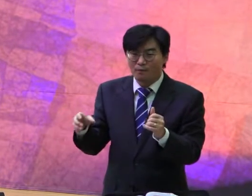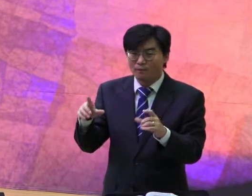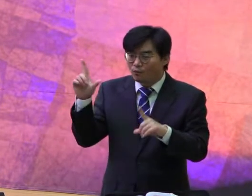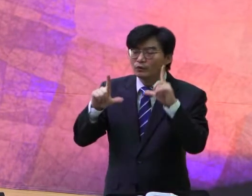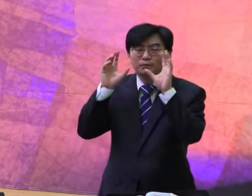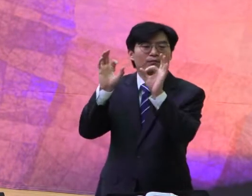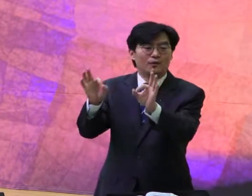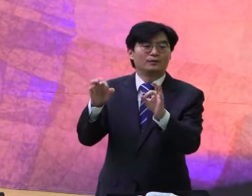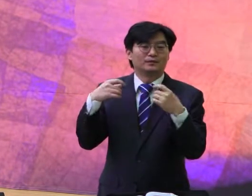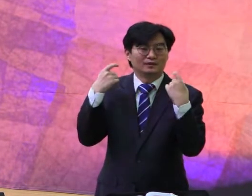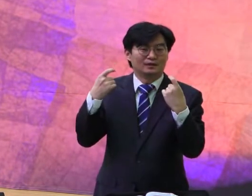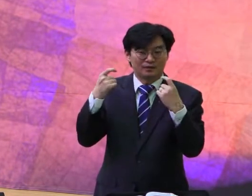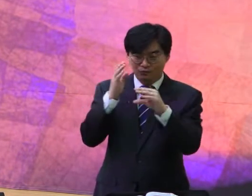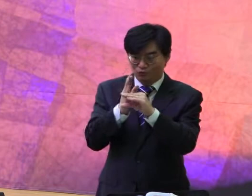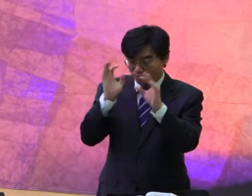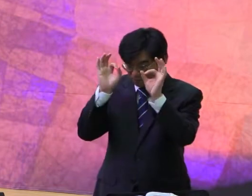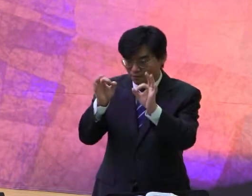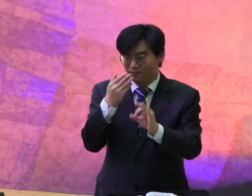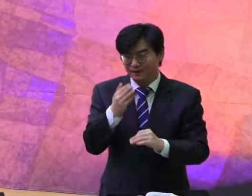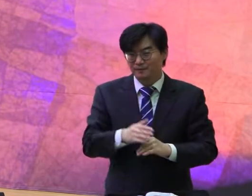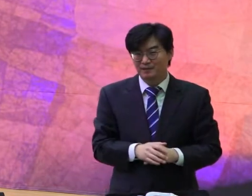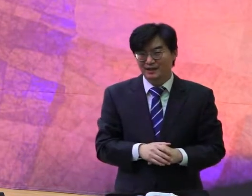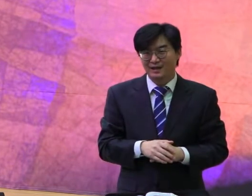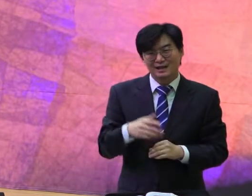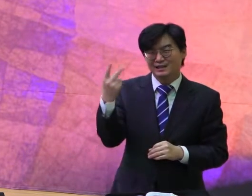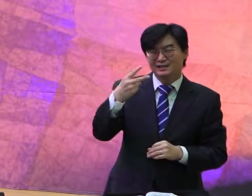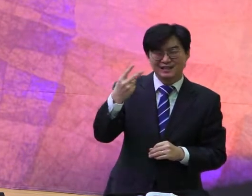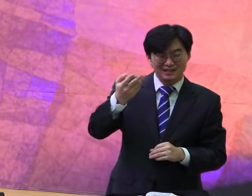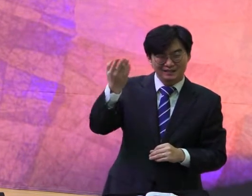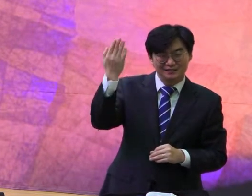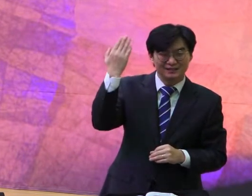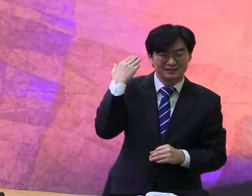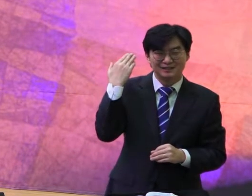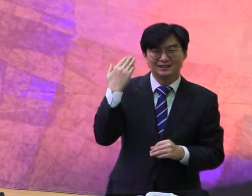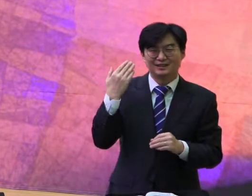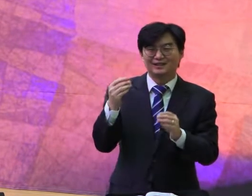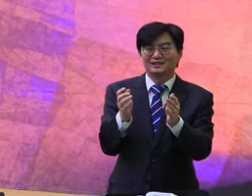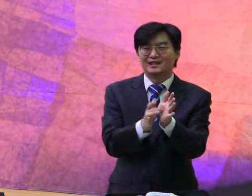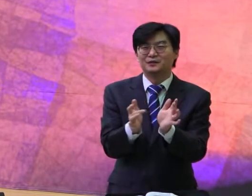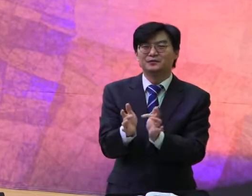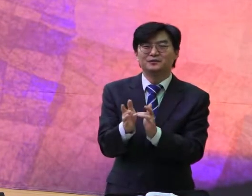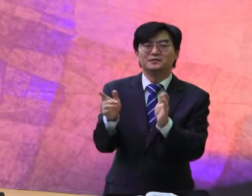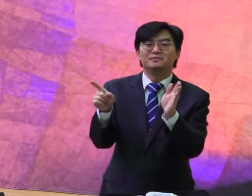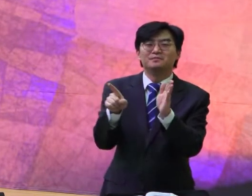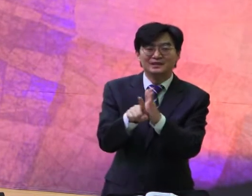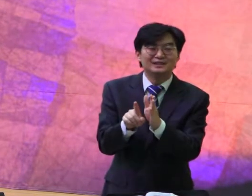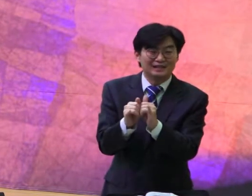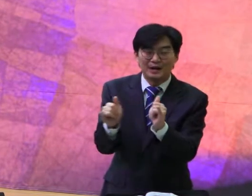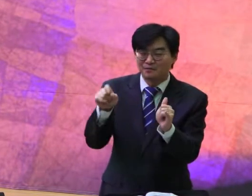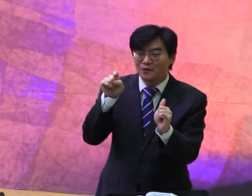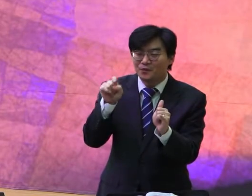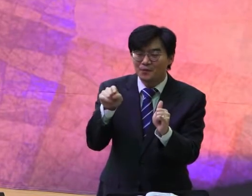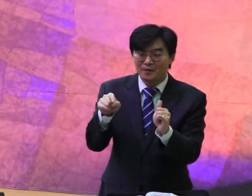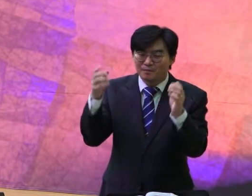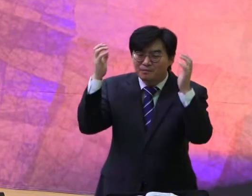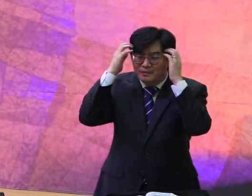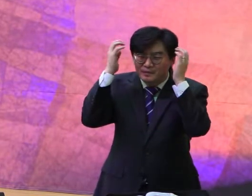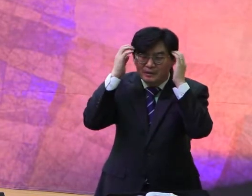목사님과 거기 같이 있던 그 시대를 사는 사람들보다 그들이 받은 복보다 훨씬 크다는 것을 깨달았다는